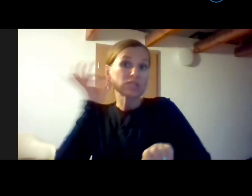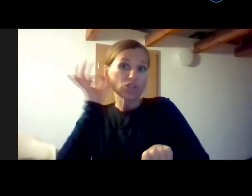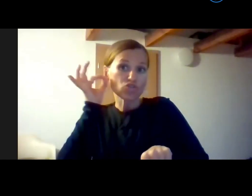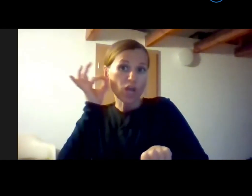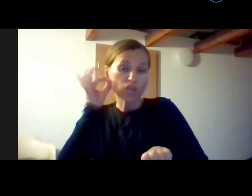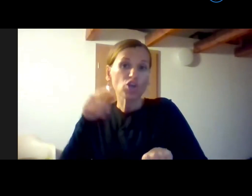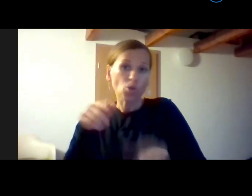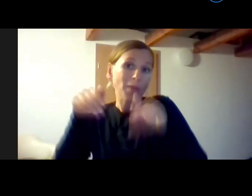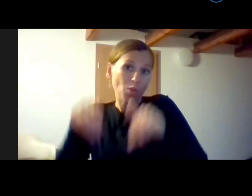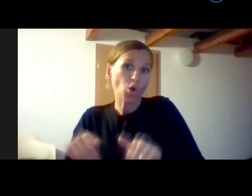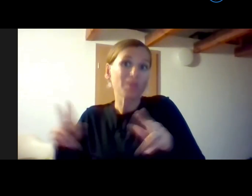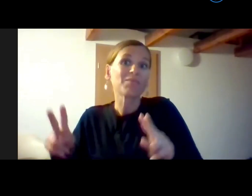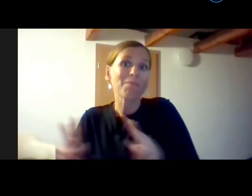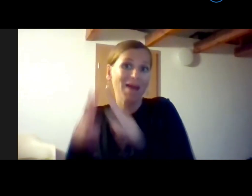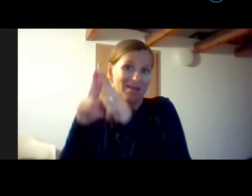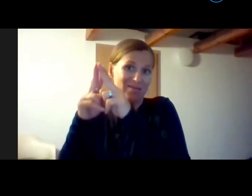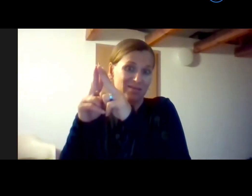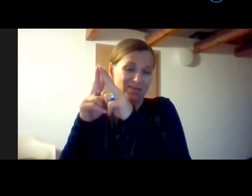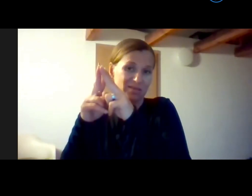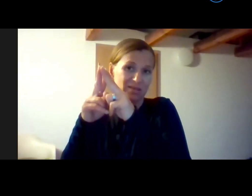bilo v Parizu.